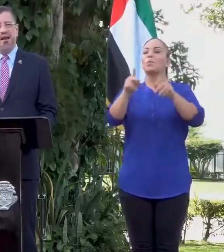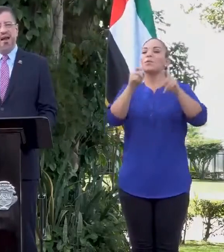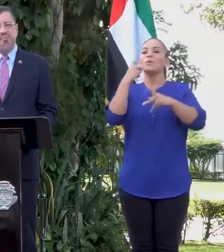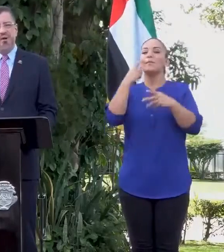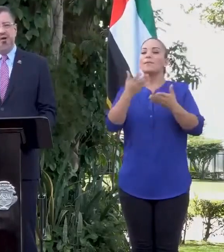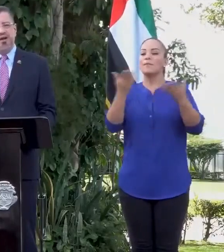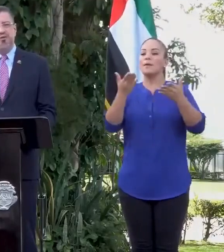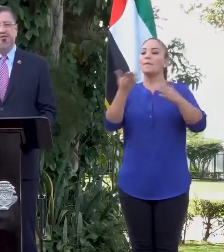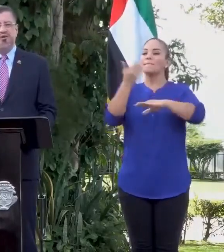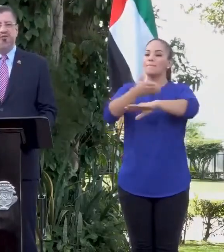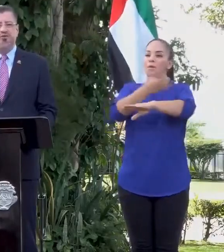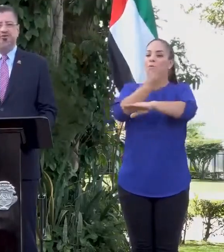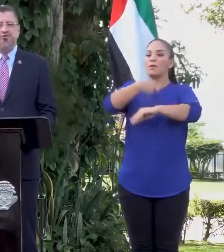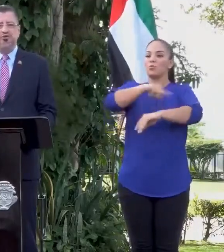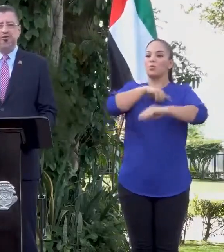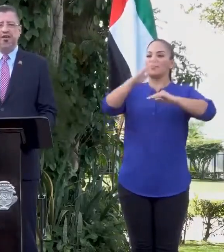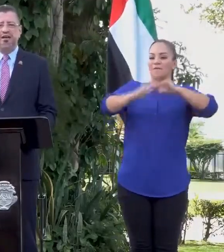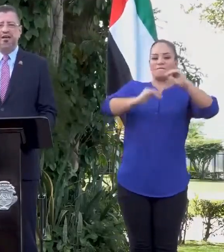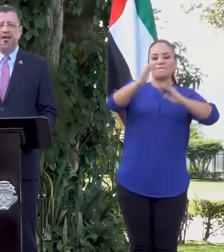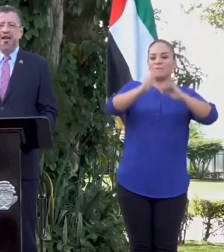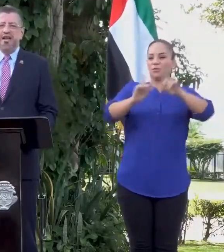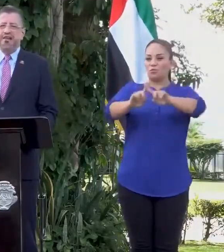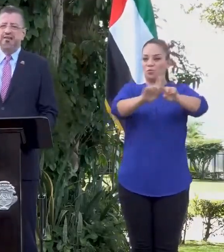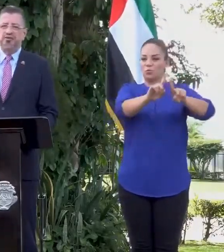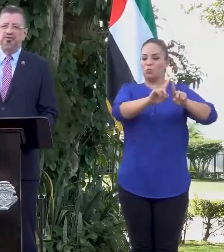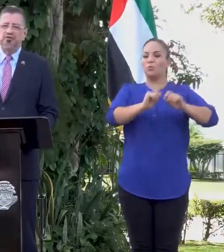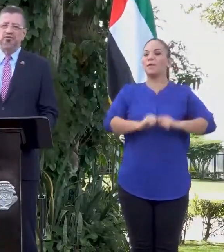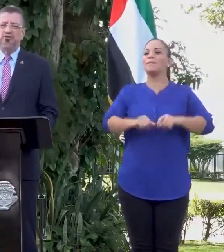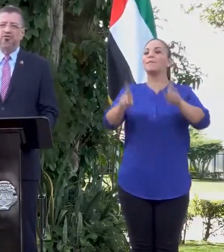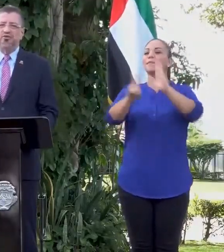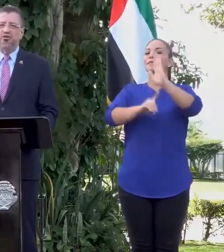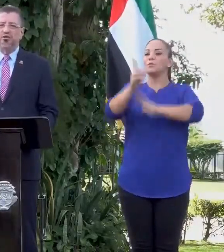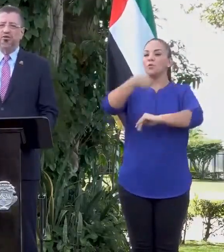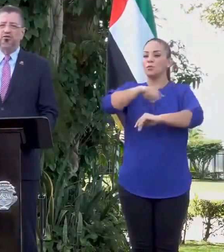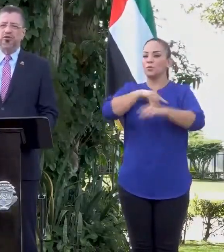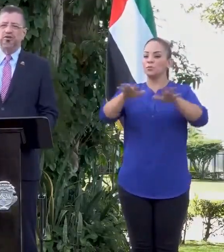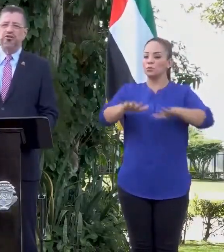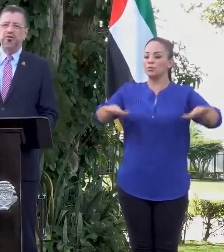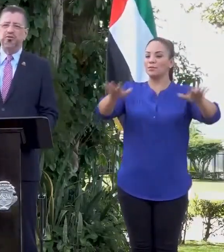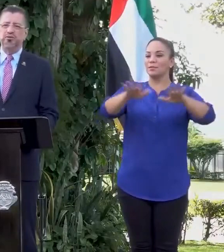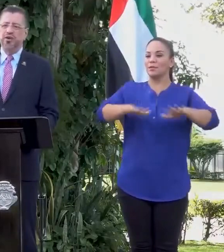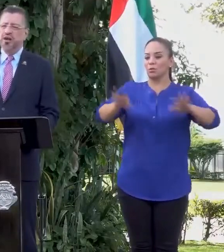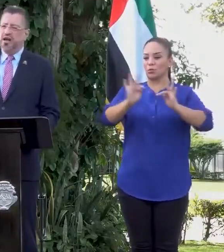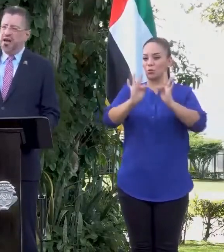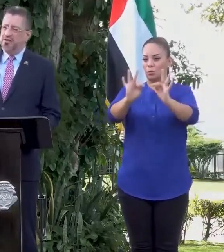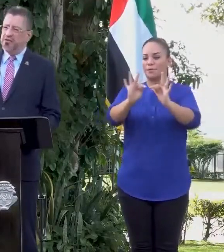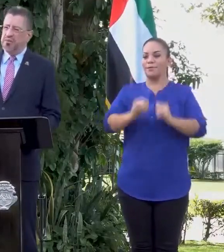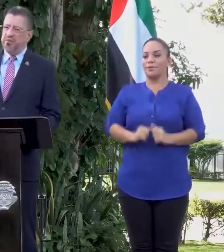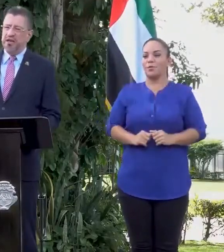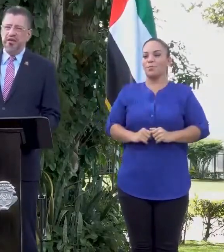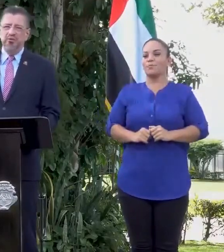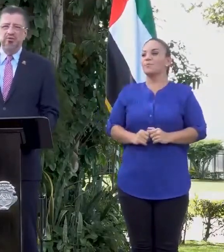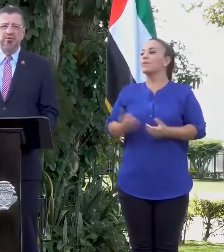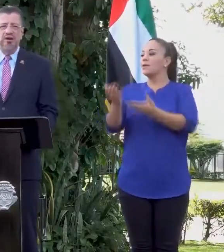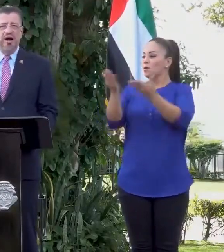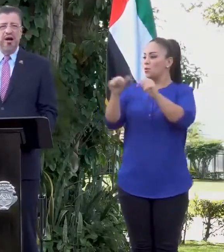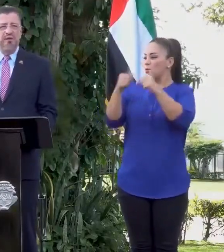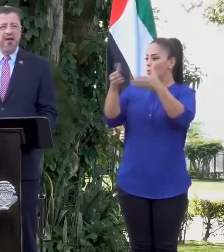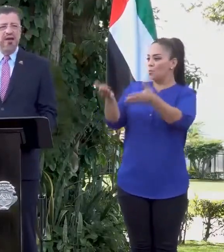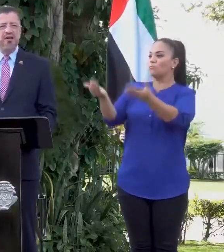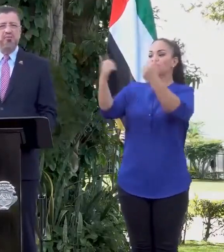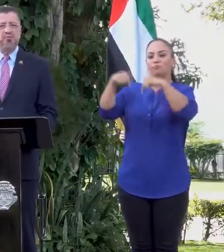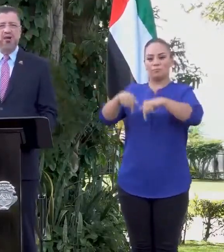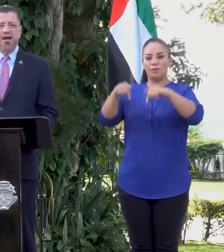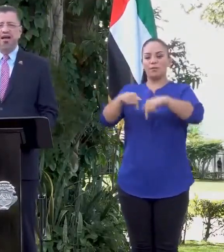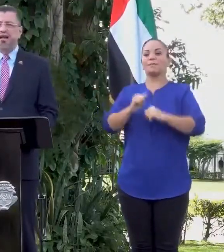para la mejora de nuestra infraestructura, el desarrollo de nuestros sectores turísticos. Ellos han venido